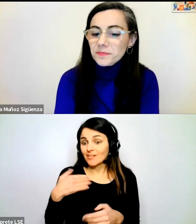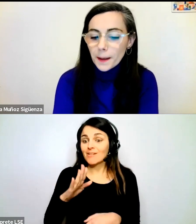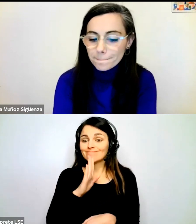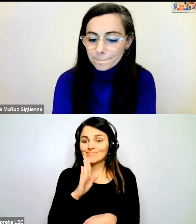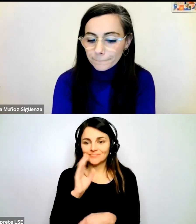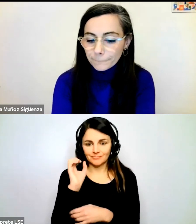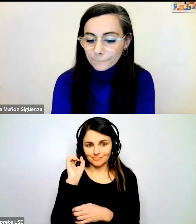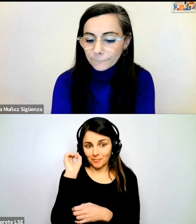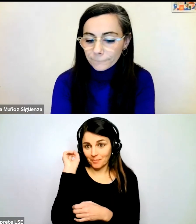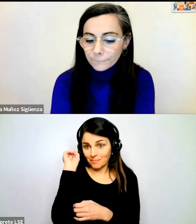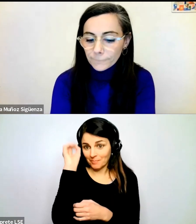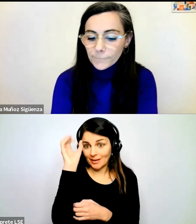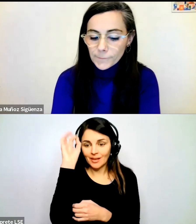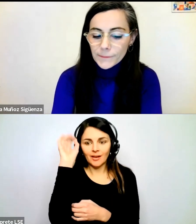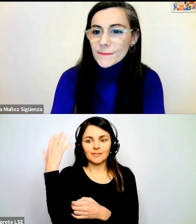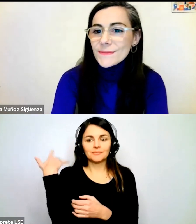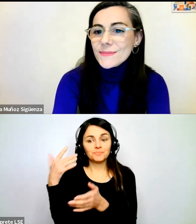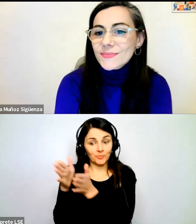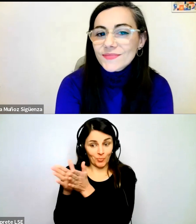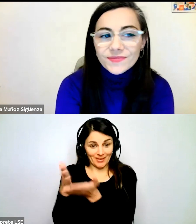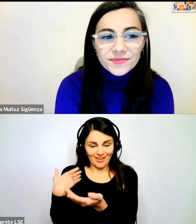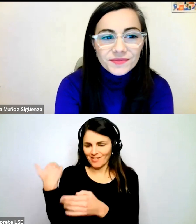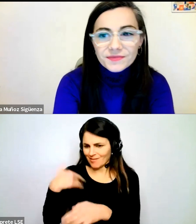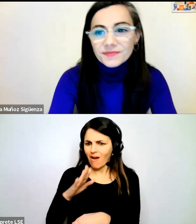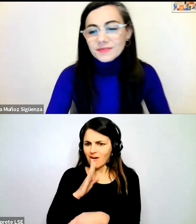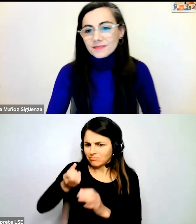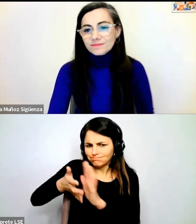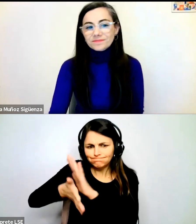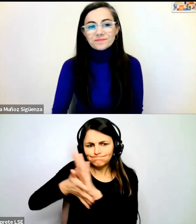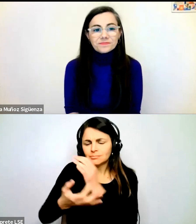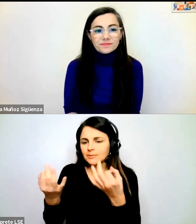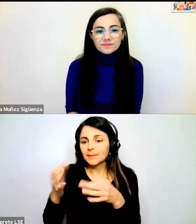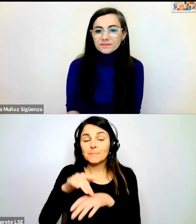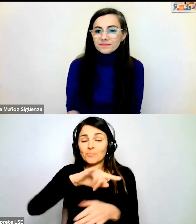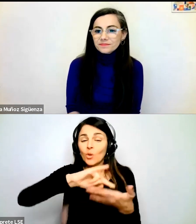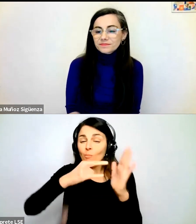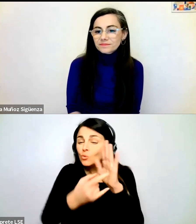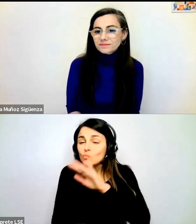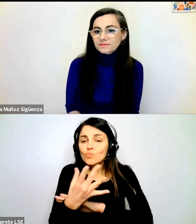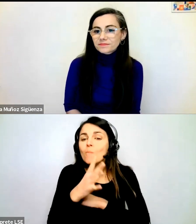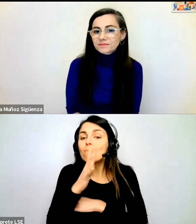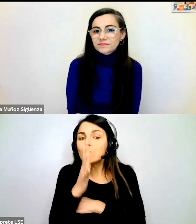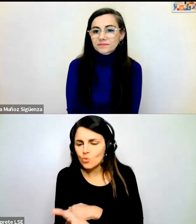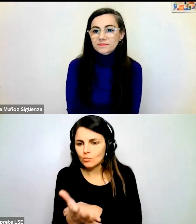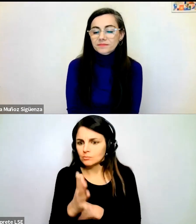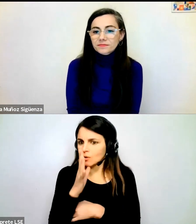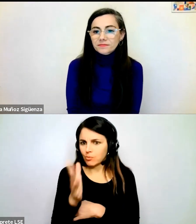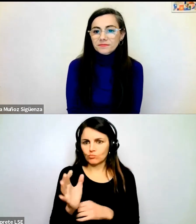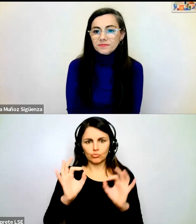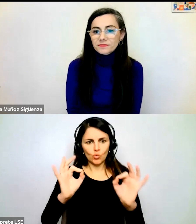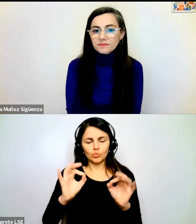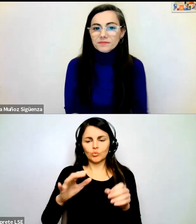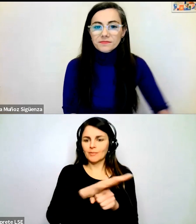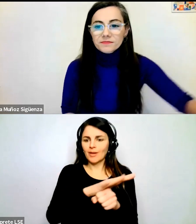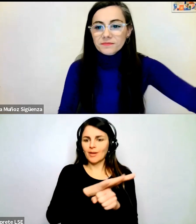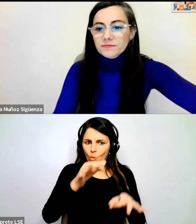como comentaba mi compañera Marta, la necesidad de crear este proyecto fue pues eso, que desde el área